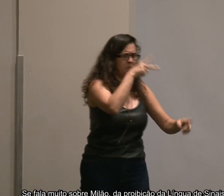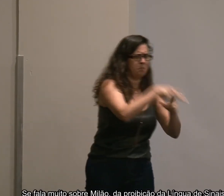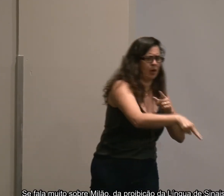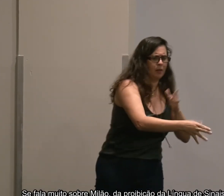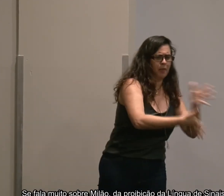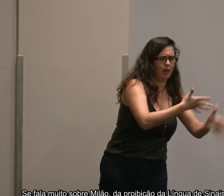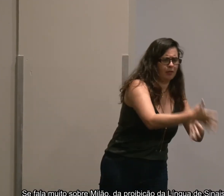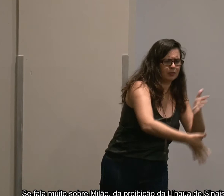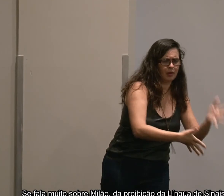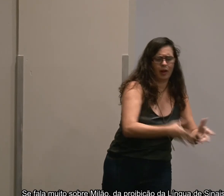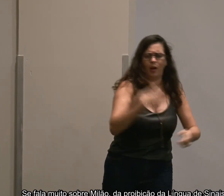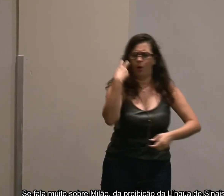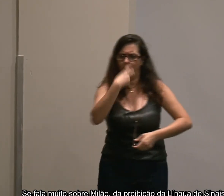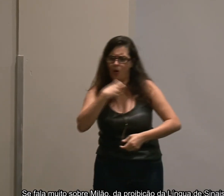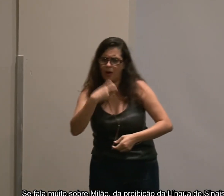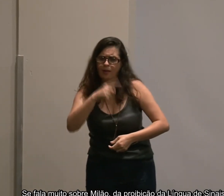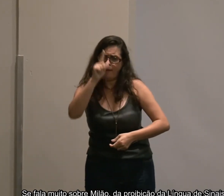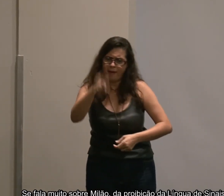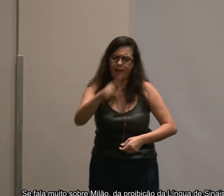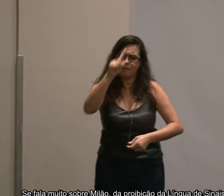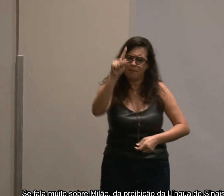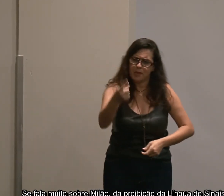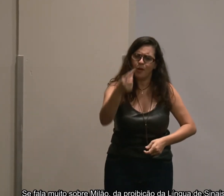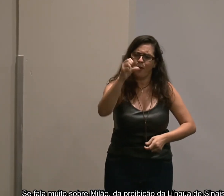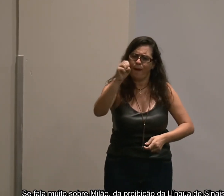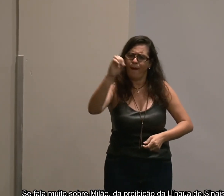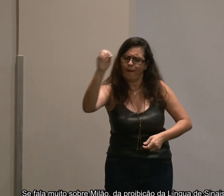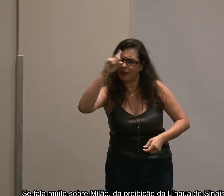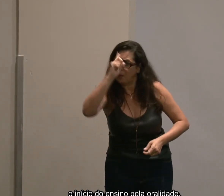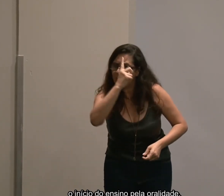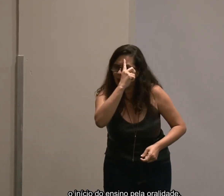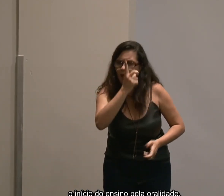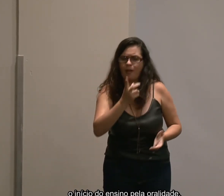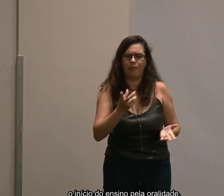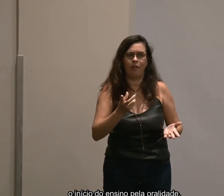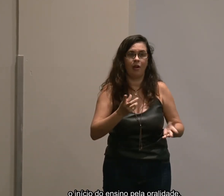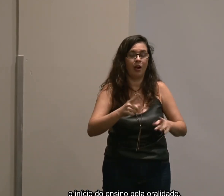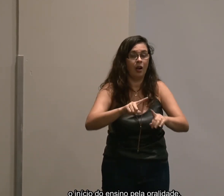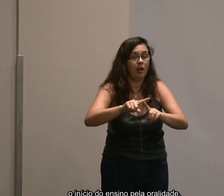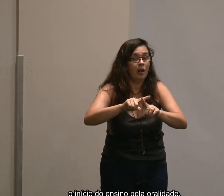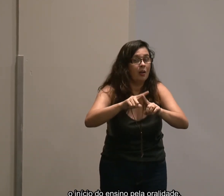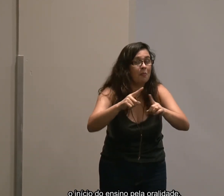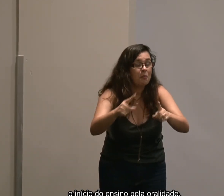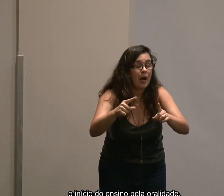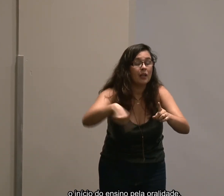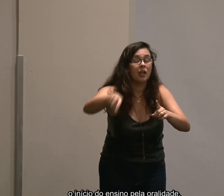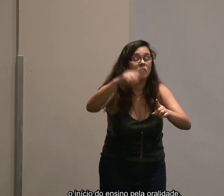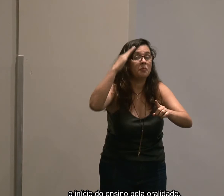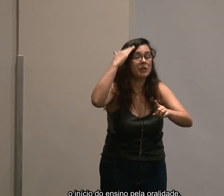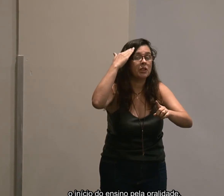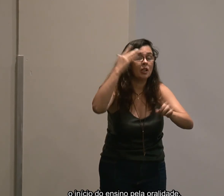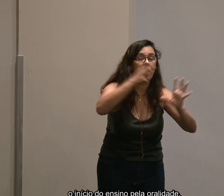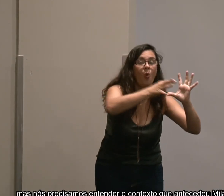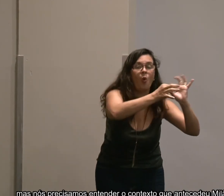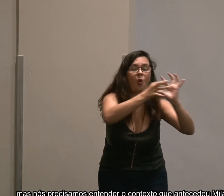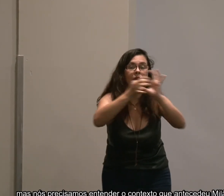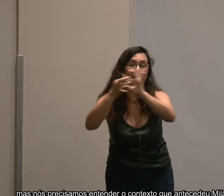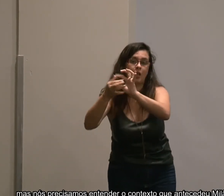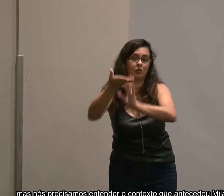muito sobre Milão da proibição da língua de sinais o início do ensino pela oralidade mas nós precisamos